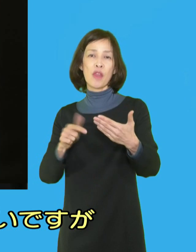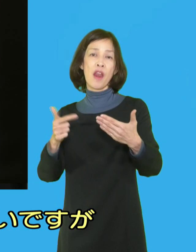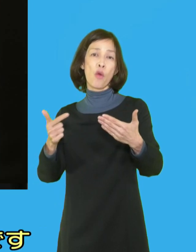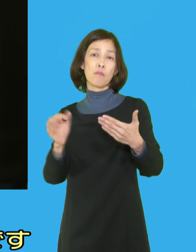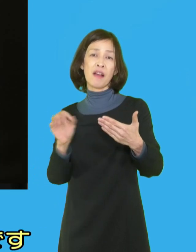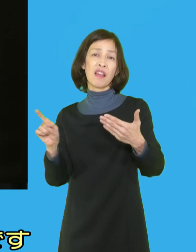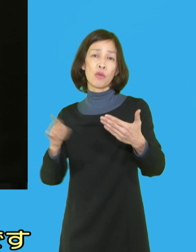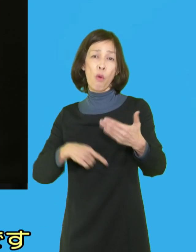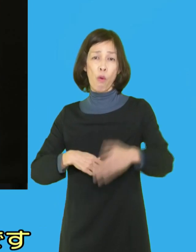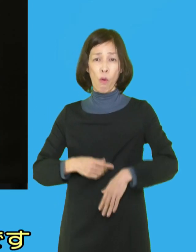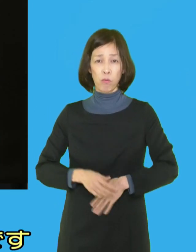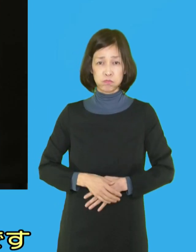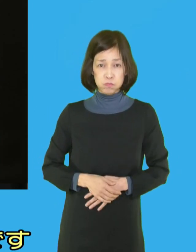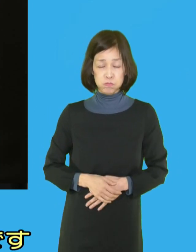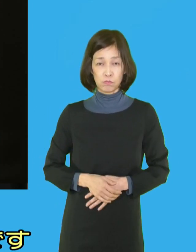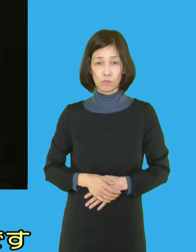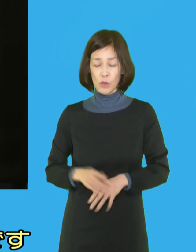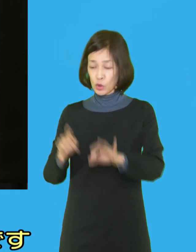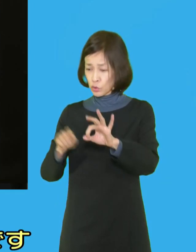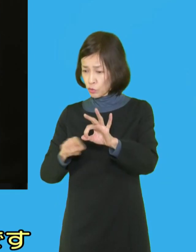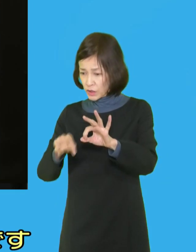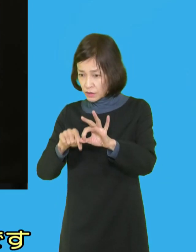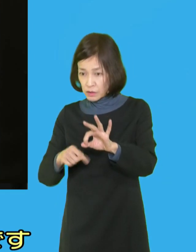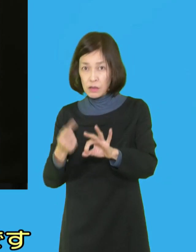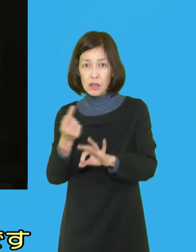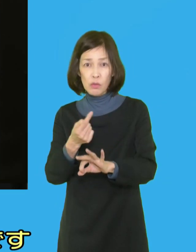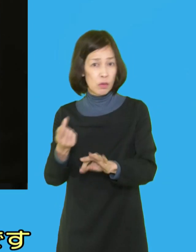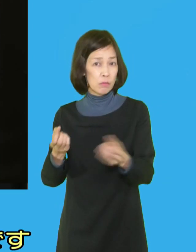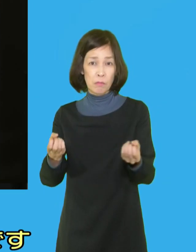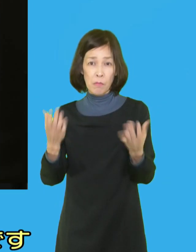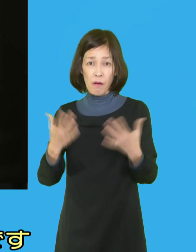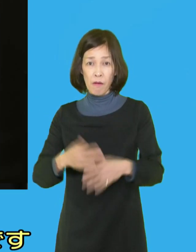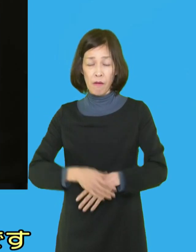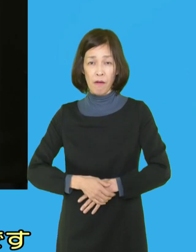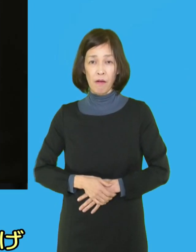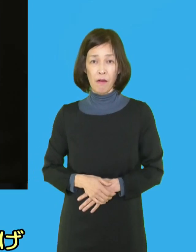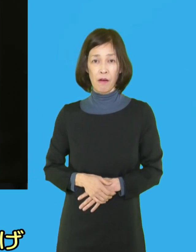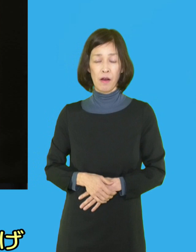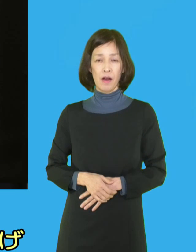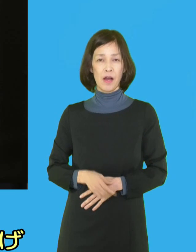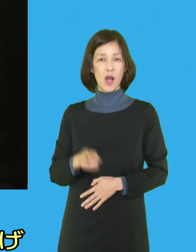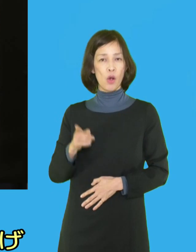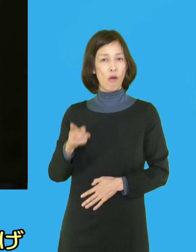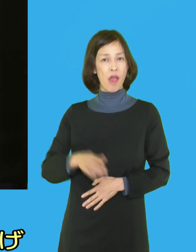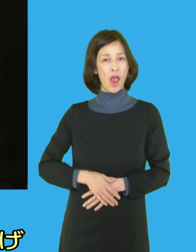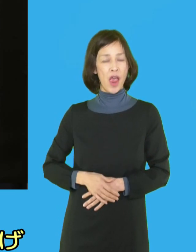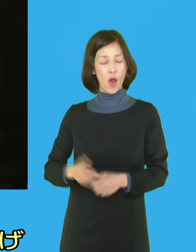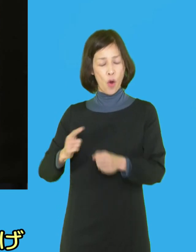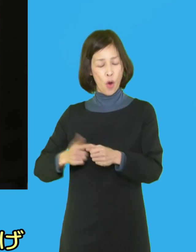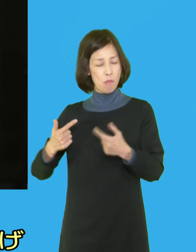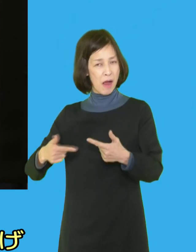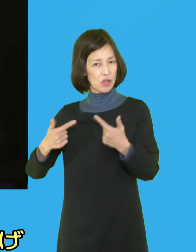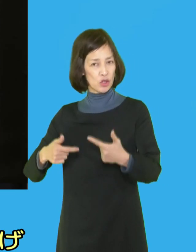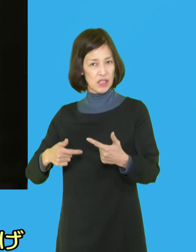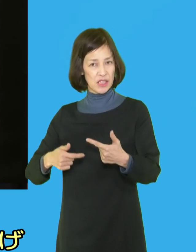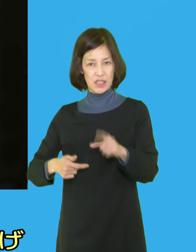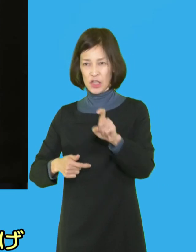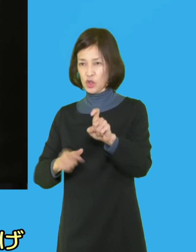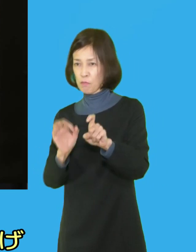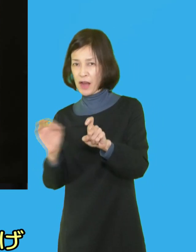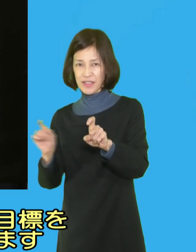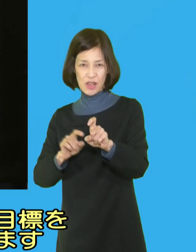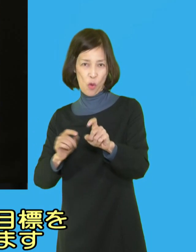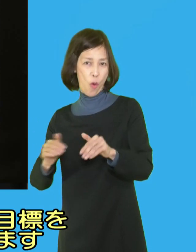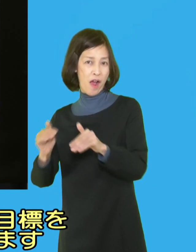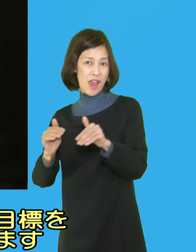と、まあ、10人に1人も取れていない状況でありますが、これを毎年 10% 上げま